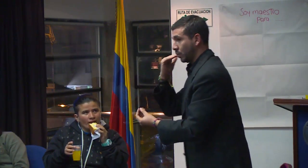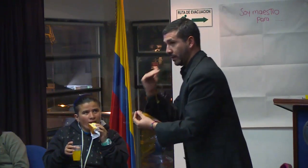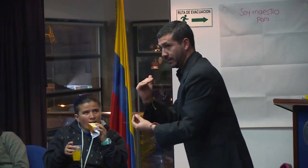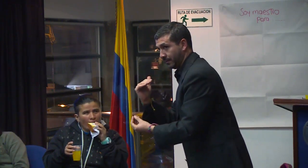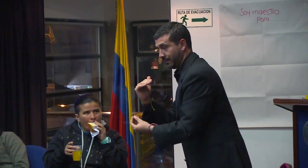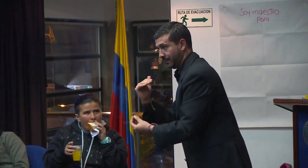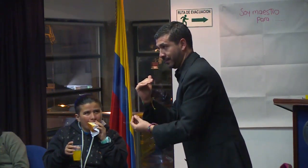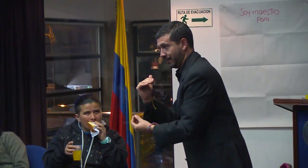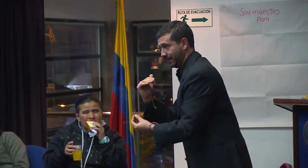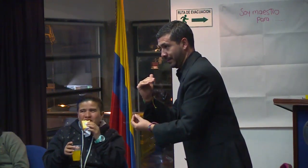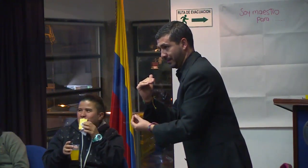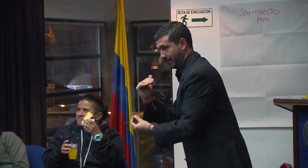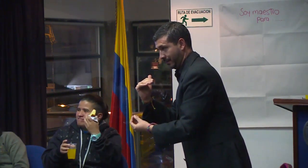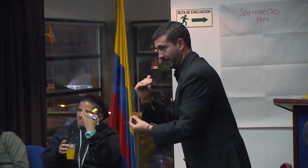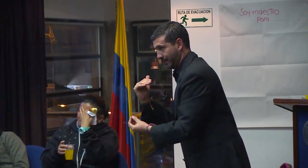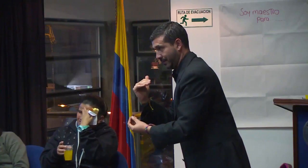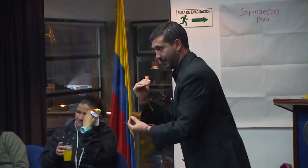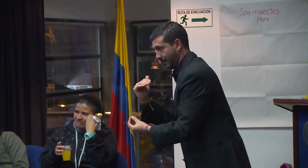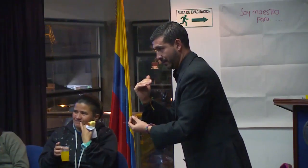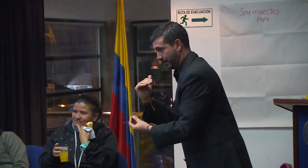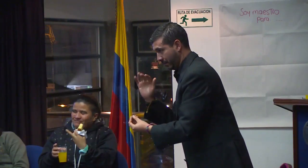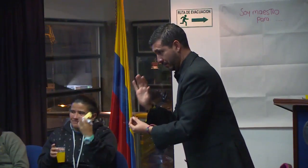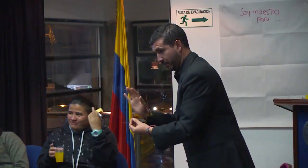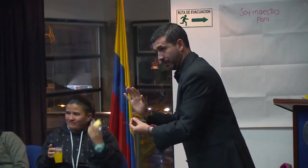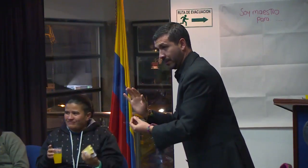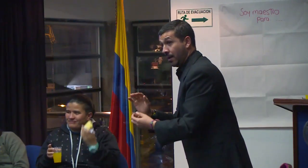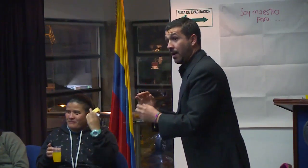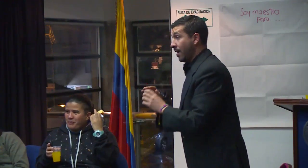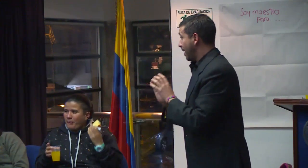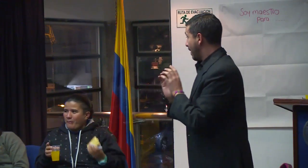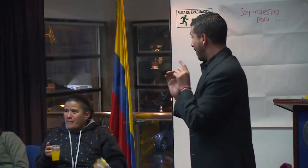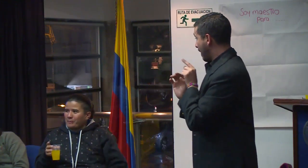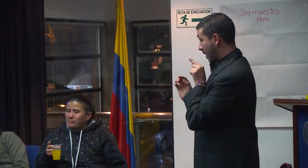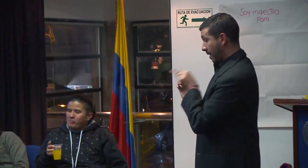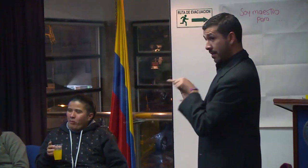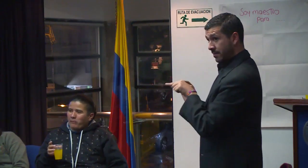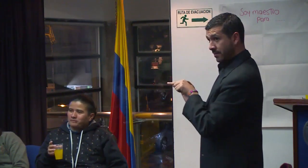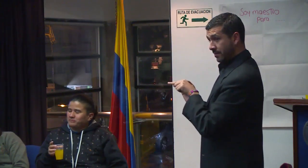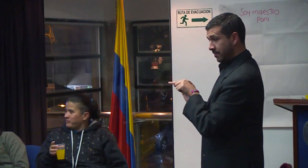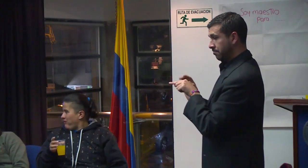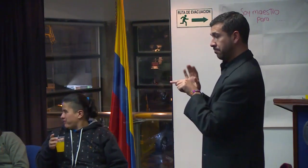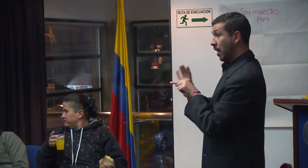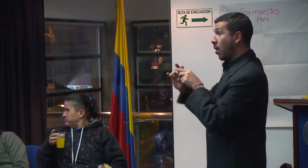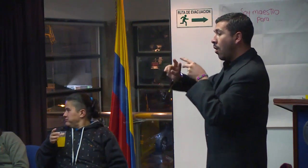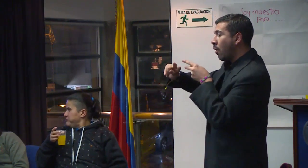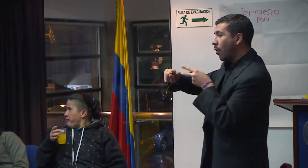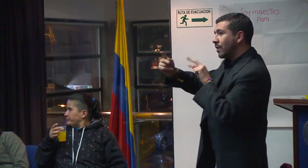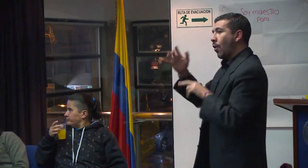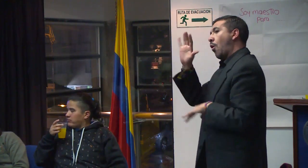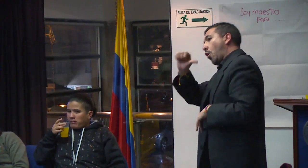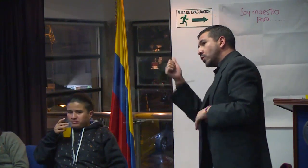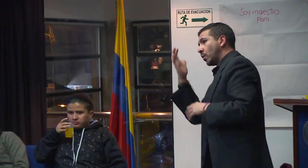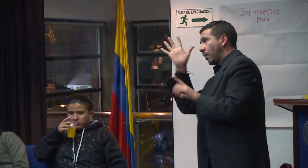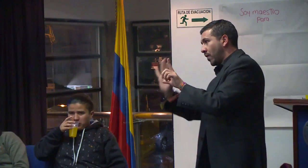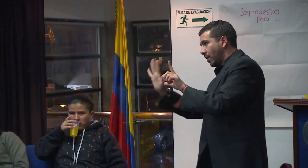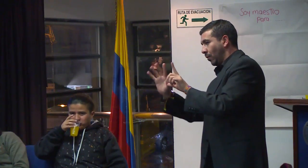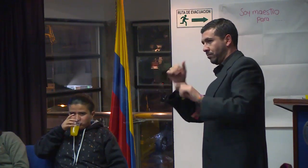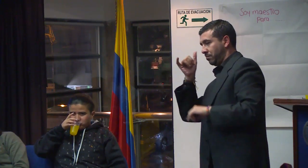novia. ¿Sí? Entonces, obviamente, el tema es frente a la discriminación a la mujer. ¿Sí?